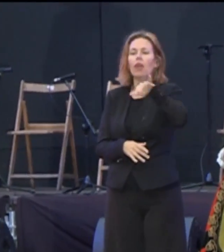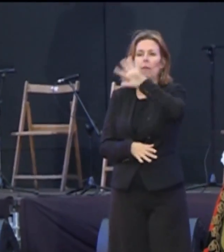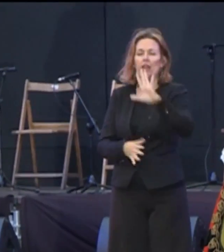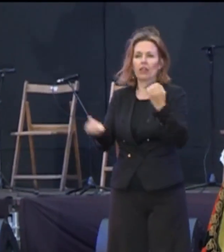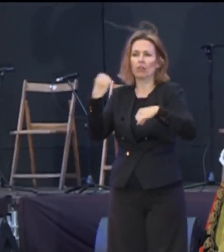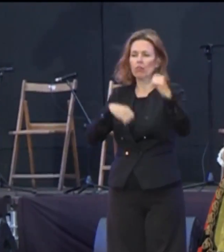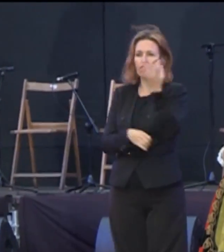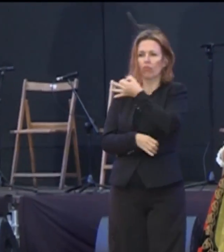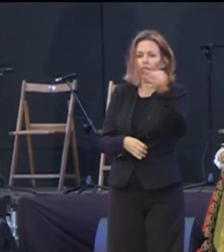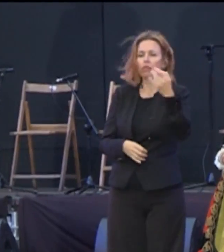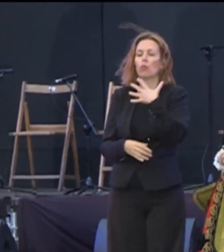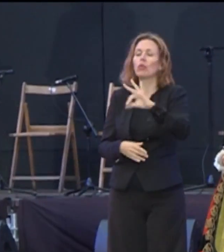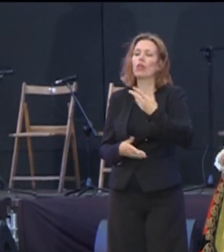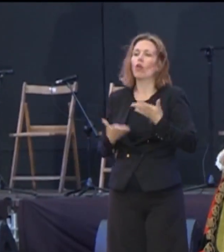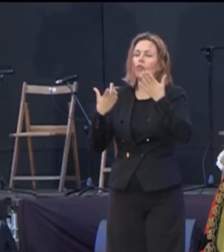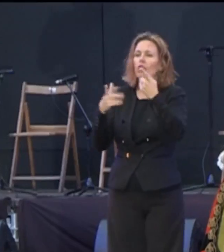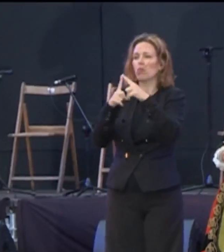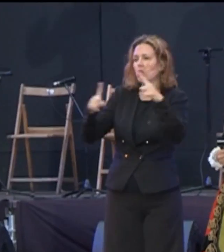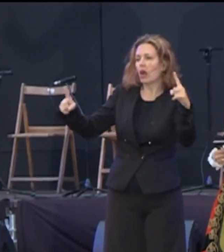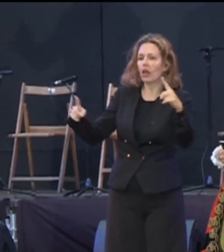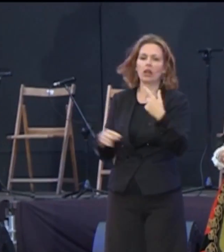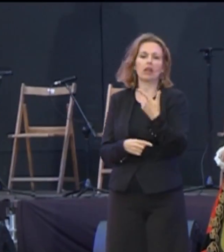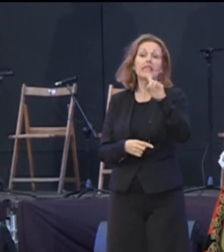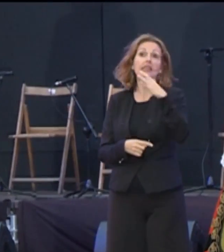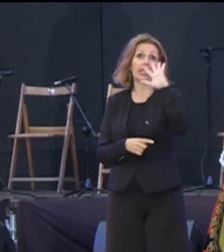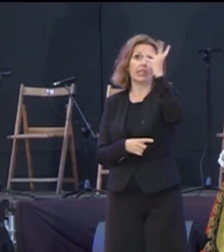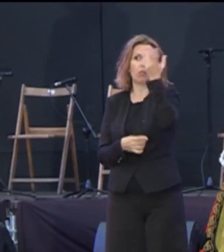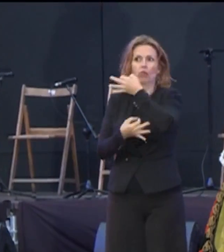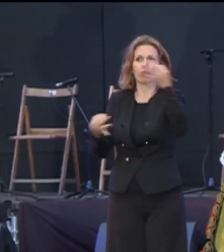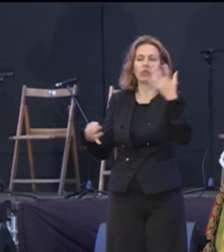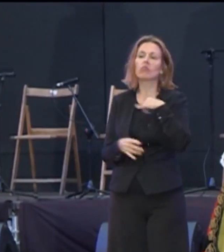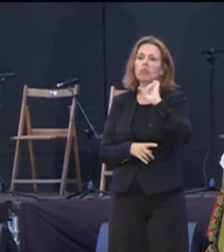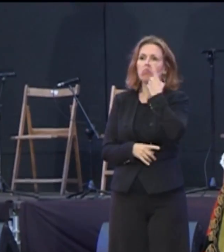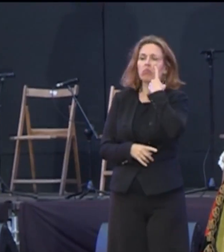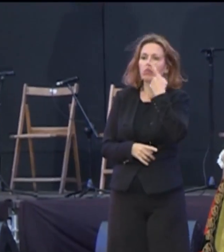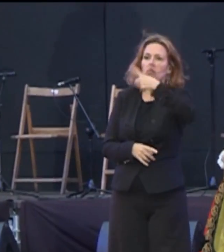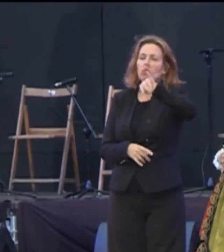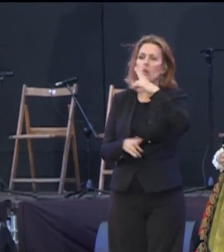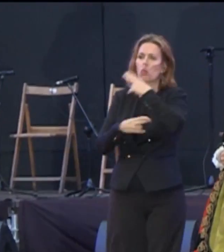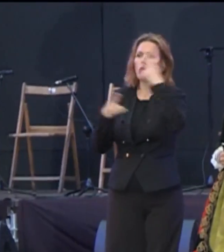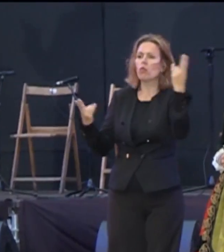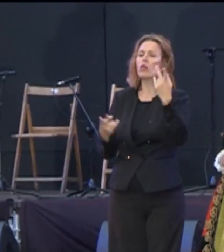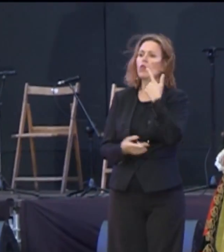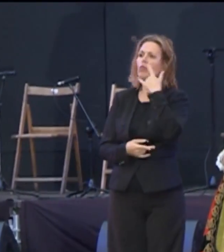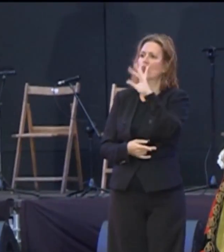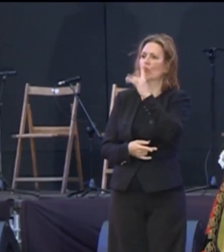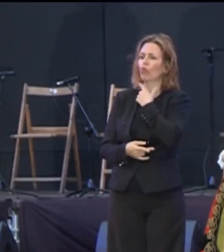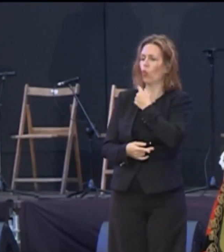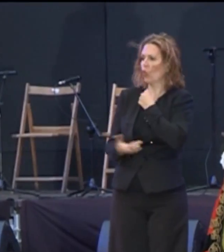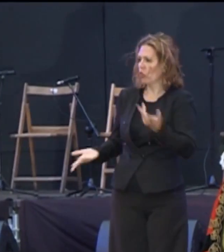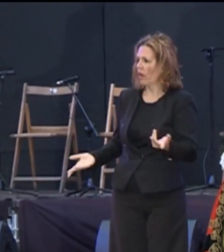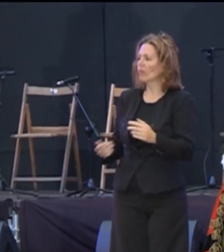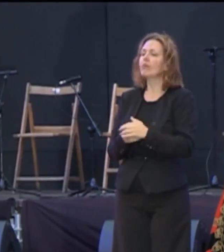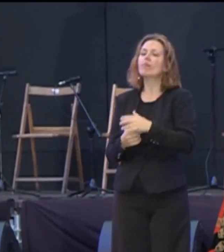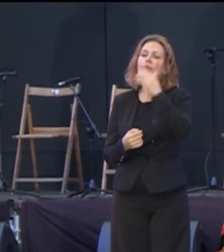escénica ofreciera una actuación más larga. Si el tiempo acompañaba, descubrimos que el público burgalés respondía. Y